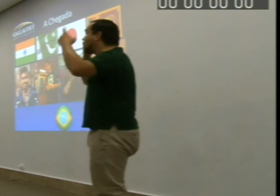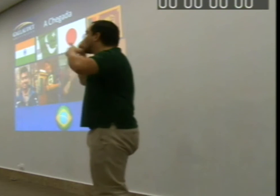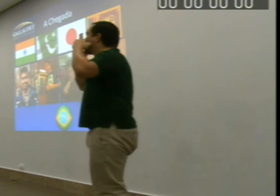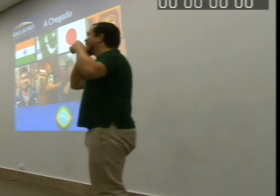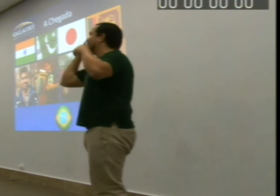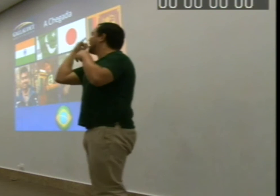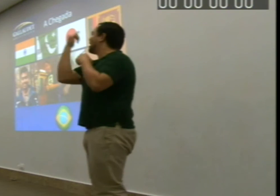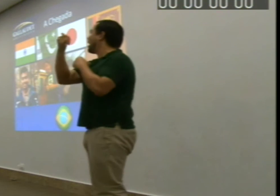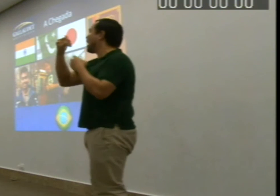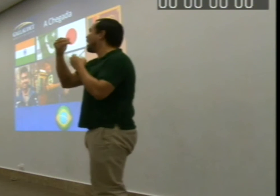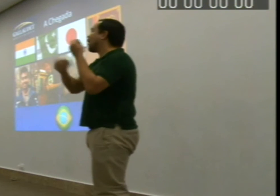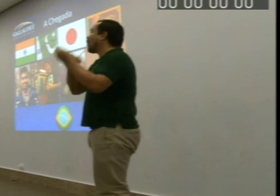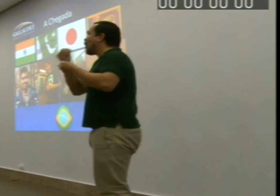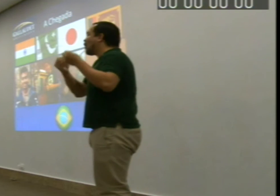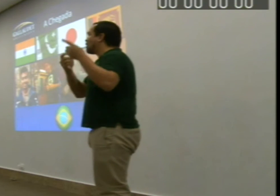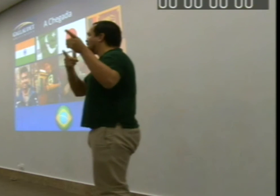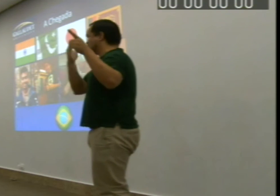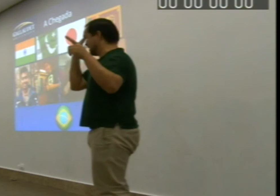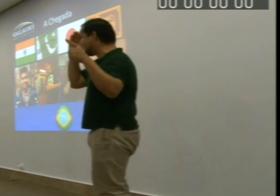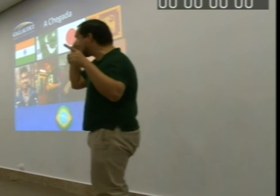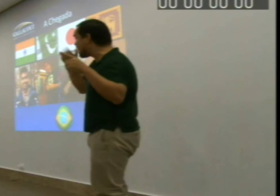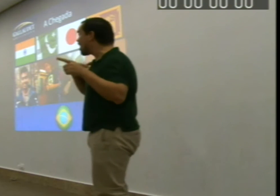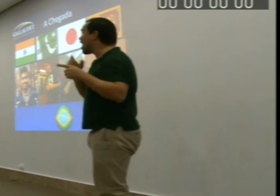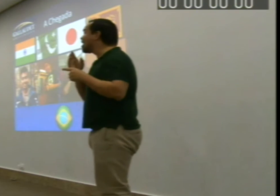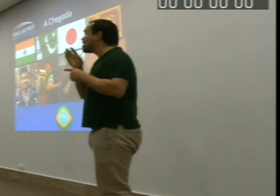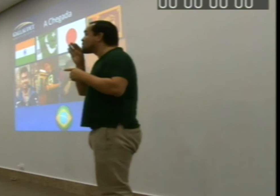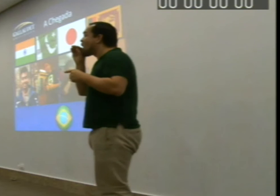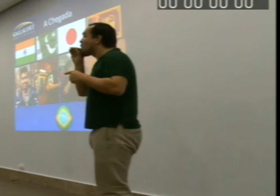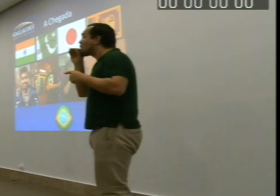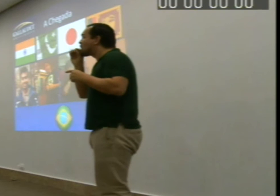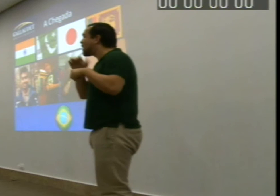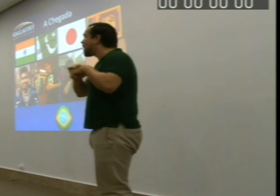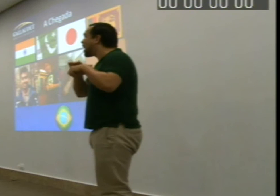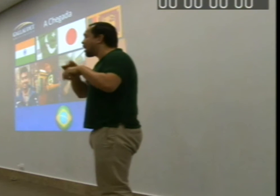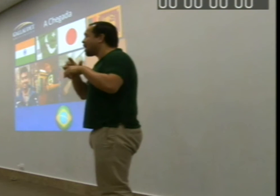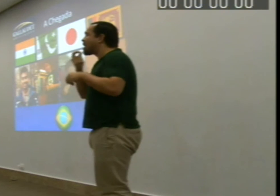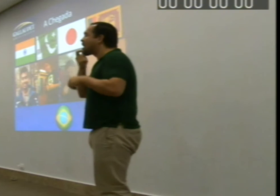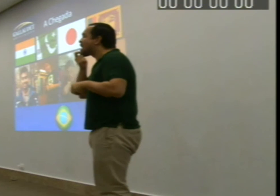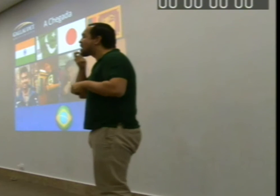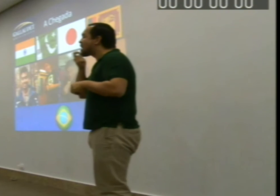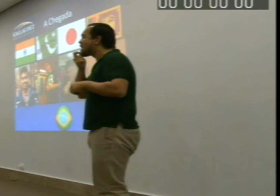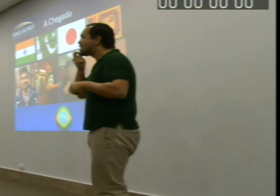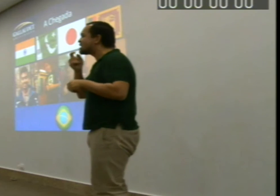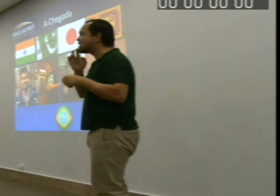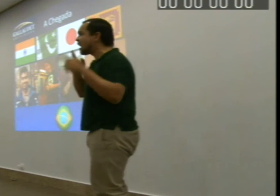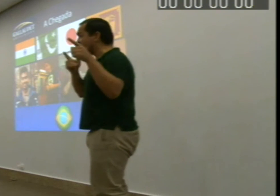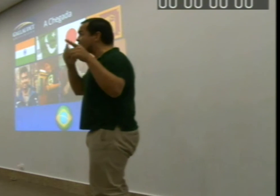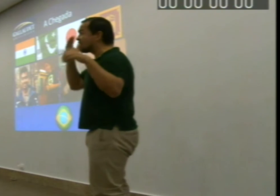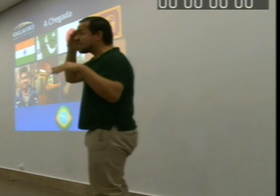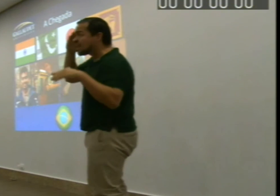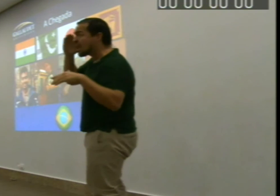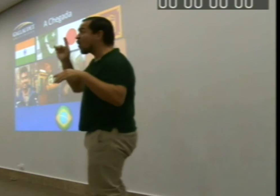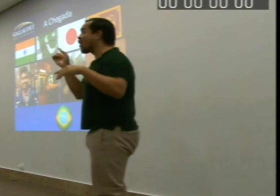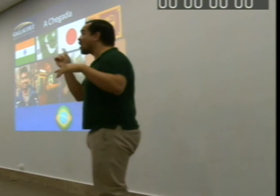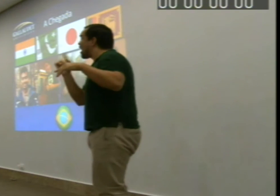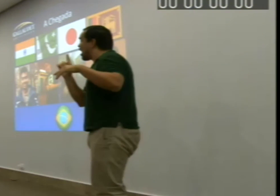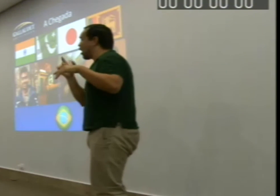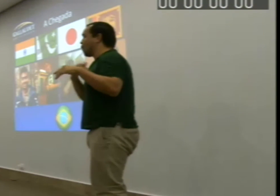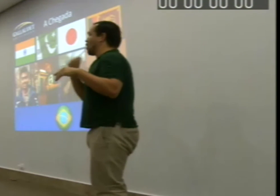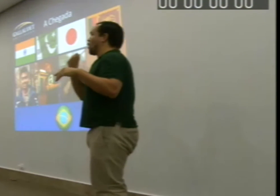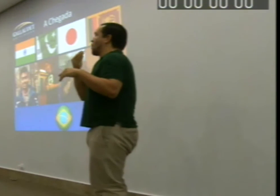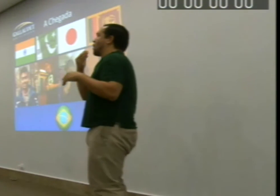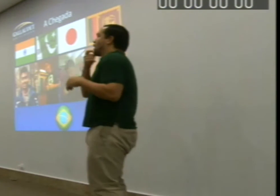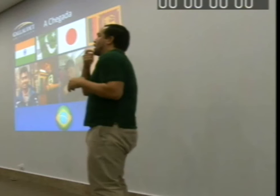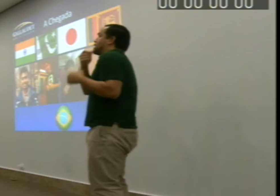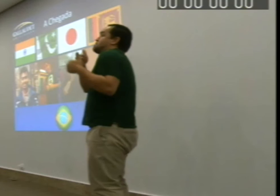Então essa preocupação de ligar de como fazer Será que ele vai entender seu horal o inglês será que ele vai entender o